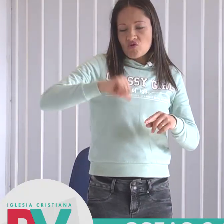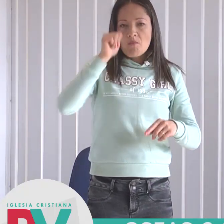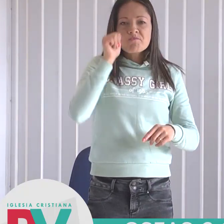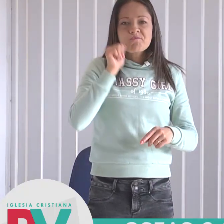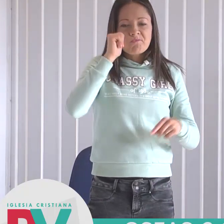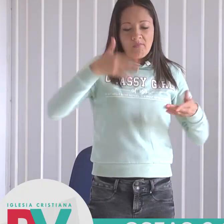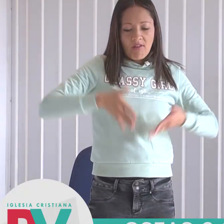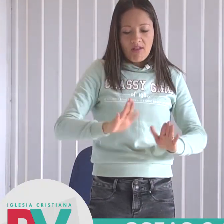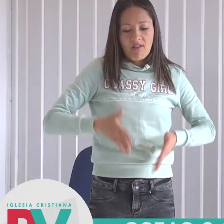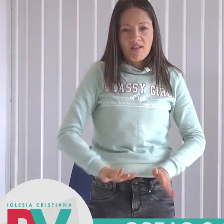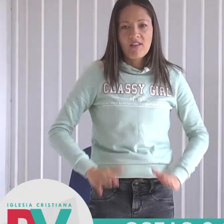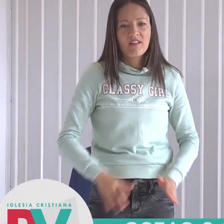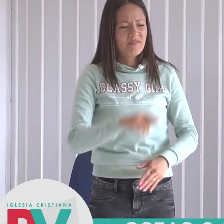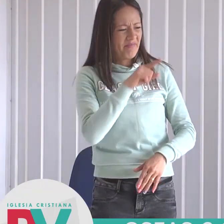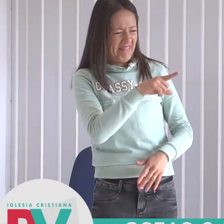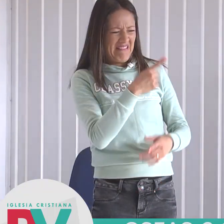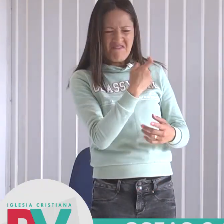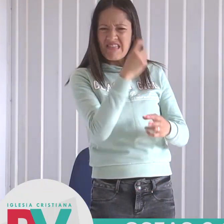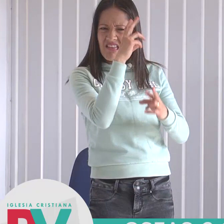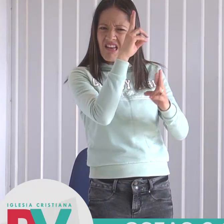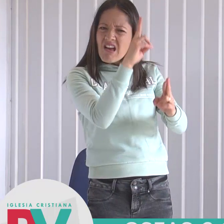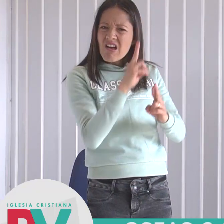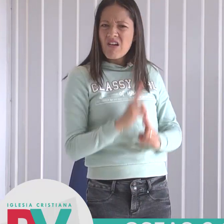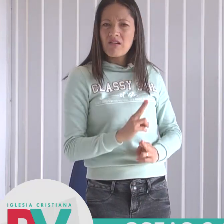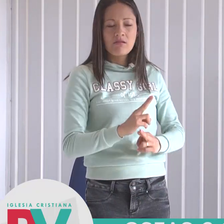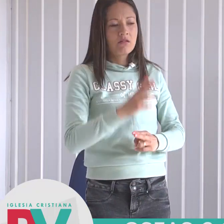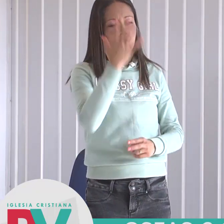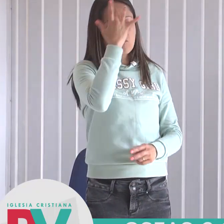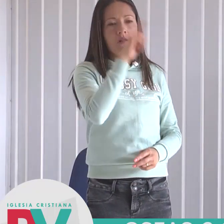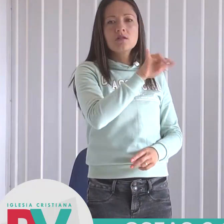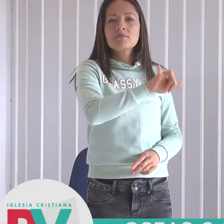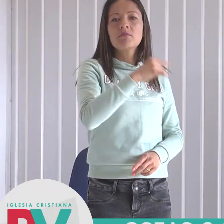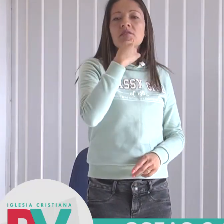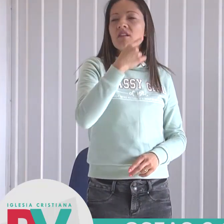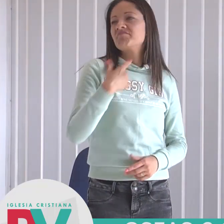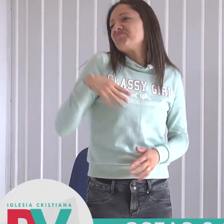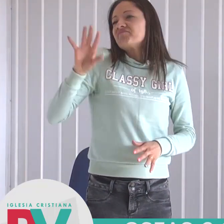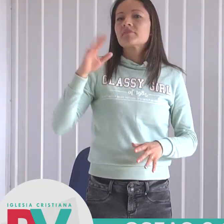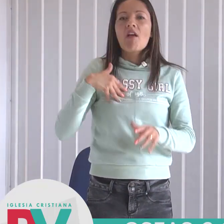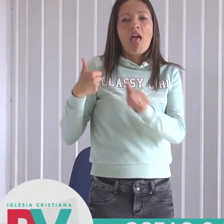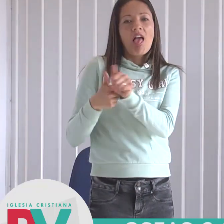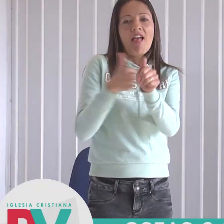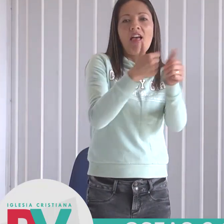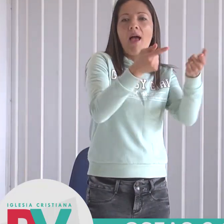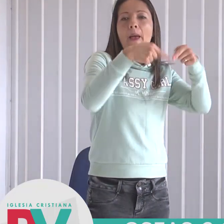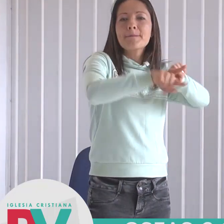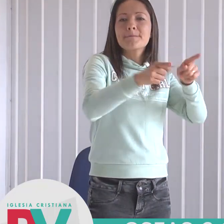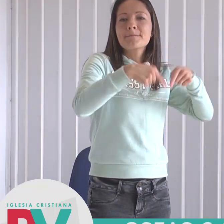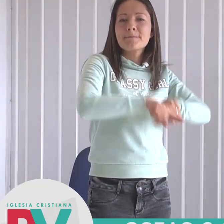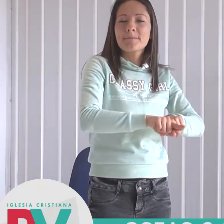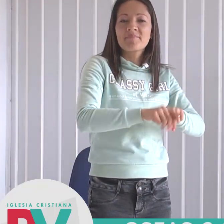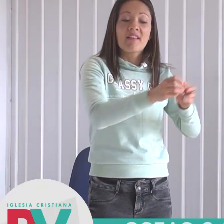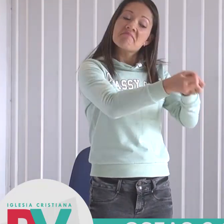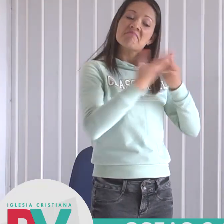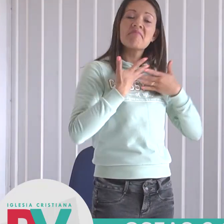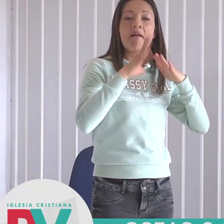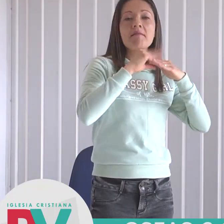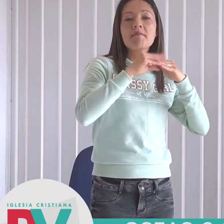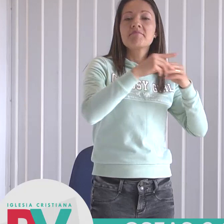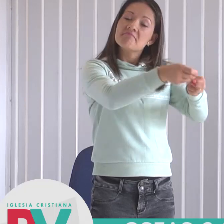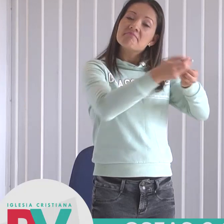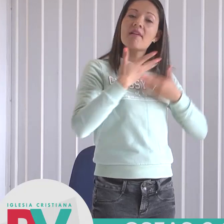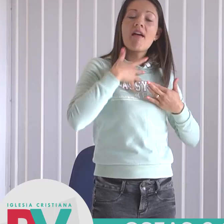la que los dio a luz se deshonró, porque dijo, iré tras mis amantes, que me dan mi pan y mi agua,